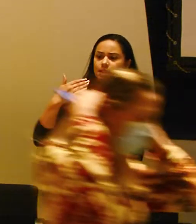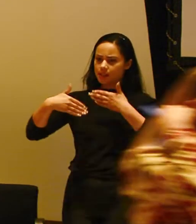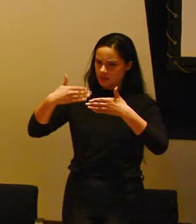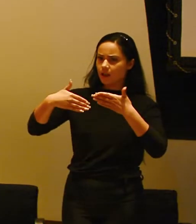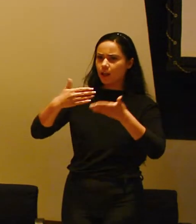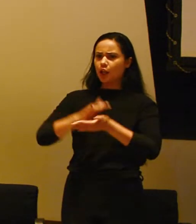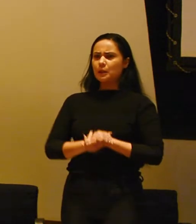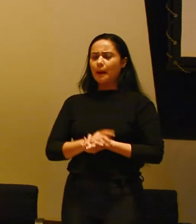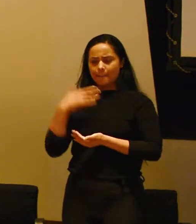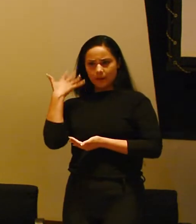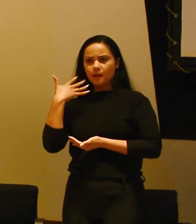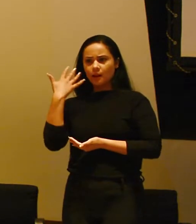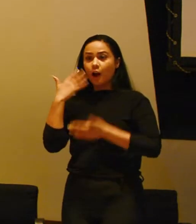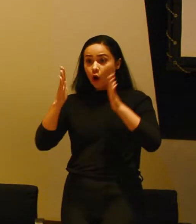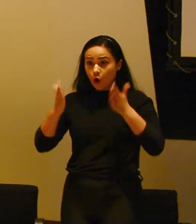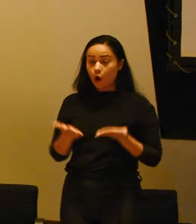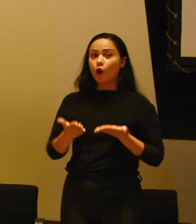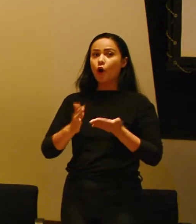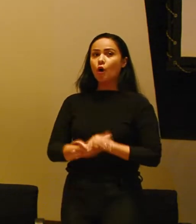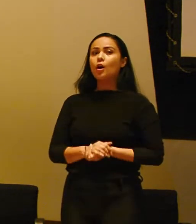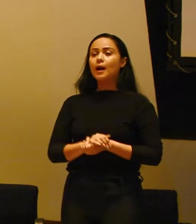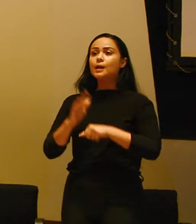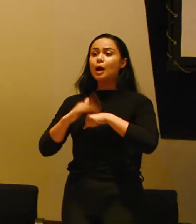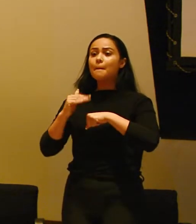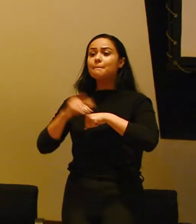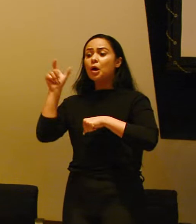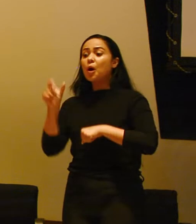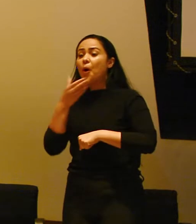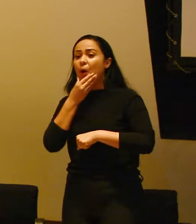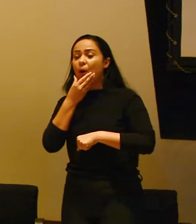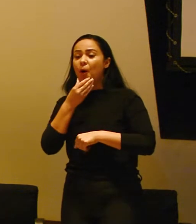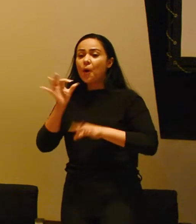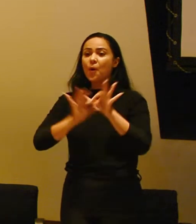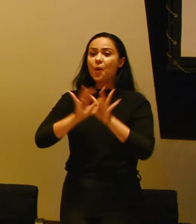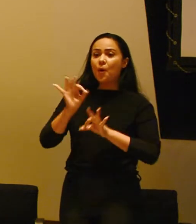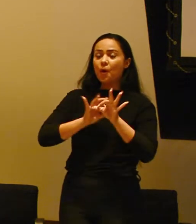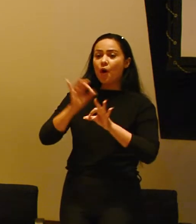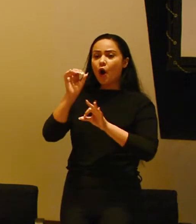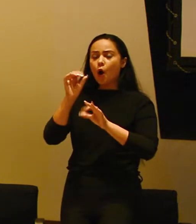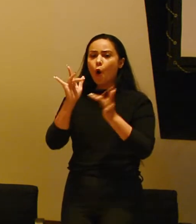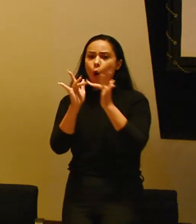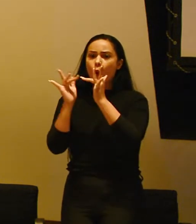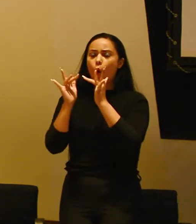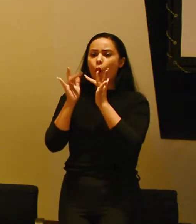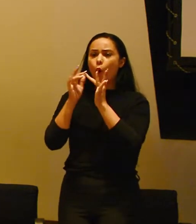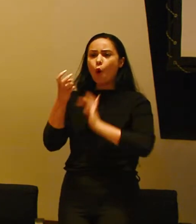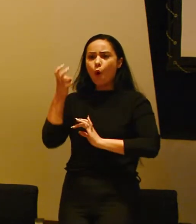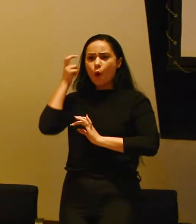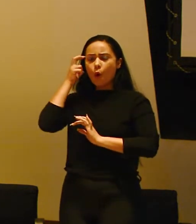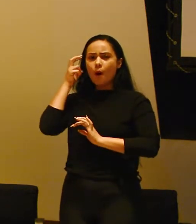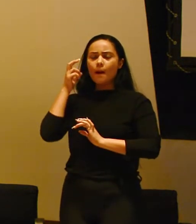Sequência de palestras, agora é a vez dele, que é editor associado de otologia